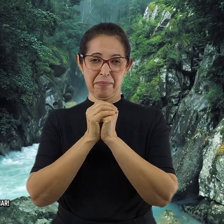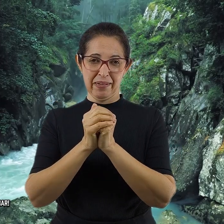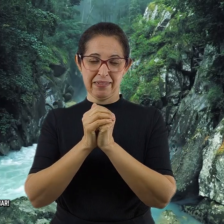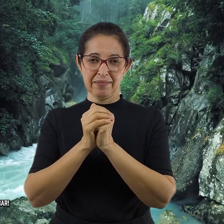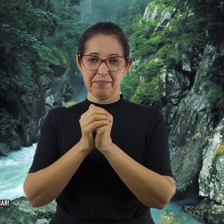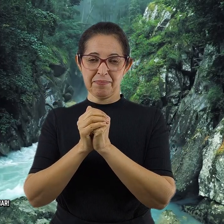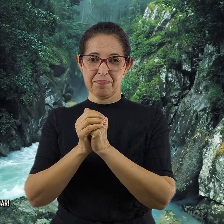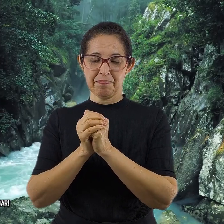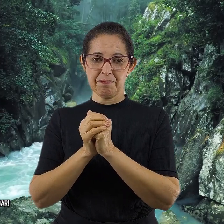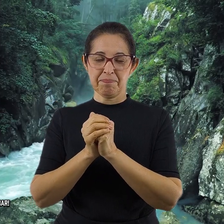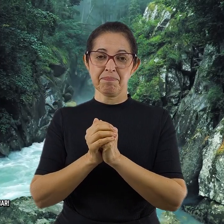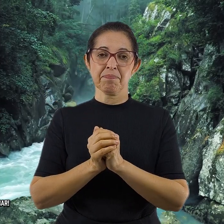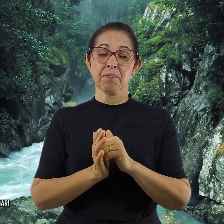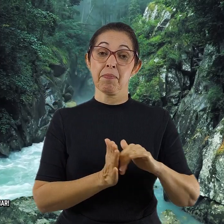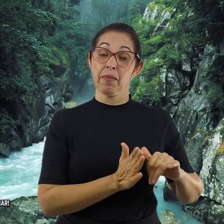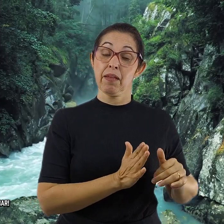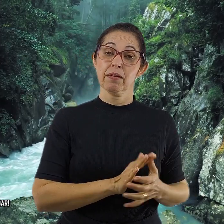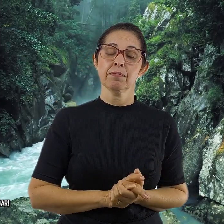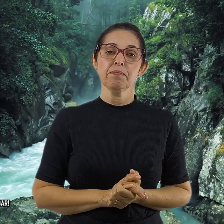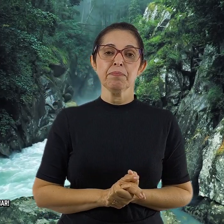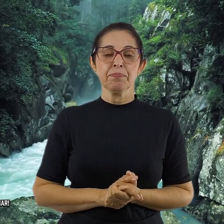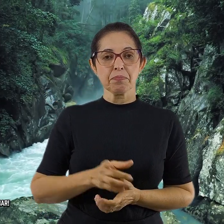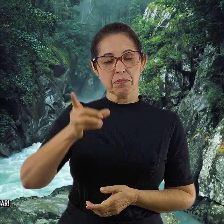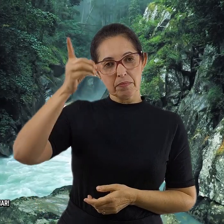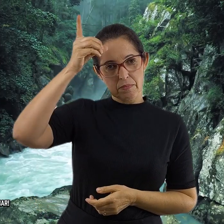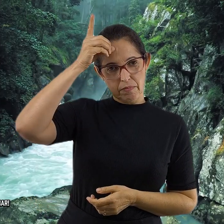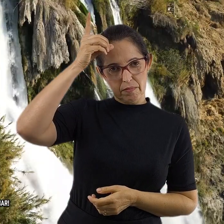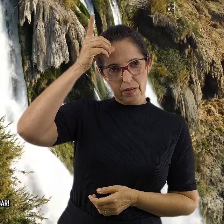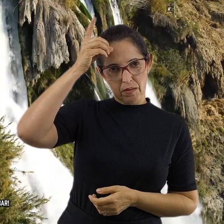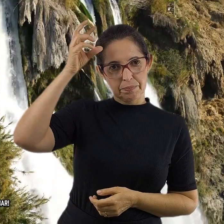Jesus. Glória a Jesus. O Senhor falou acerca de um homem